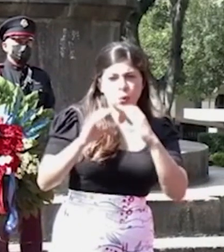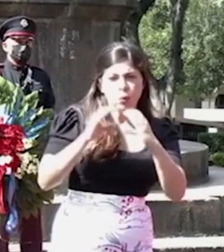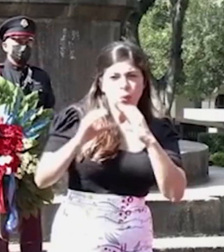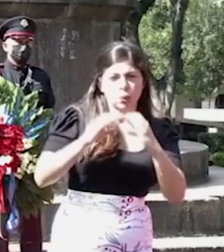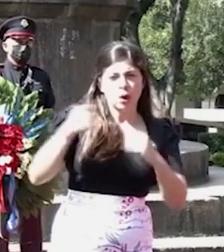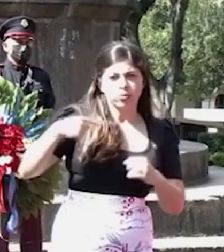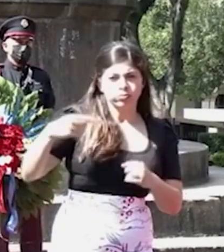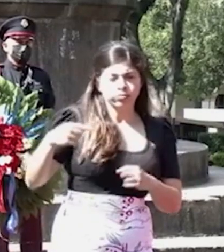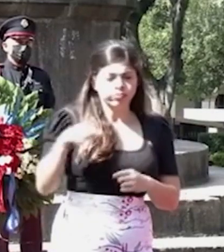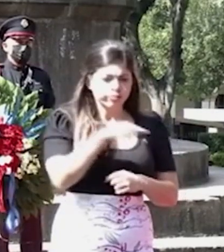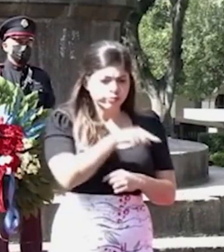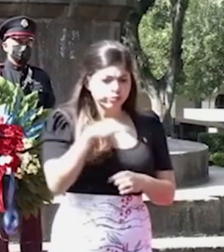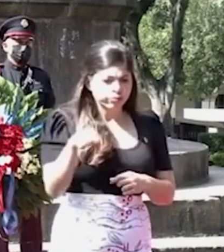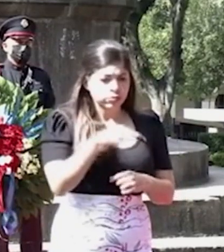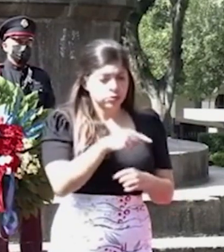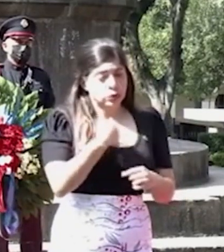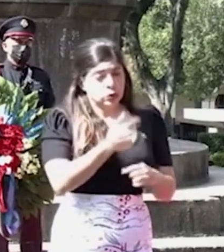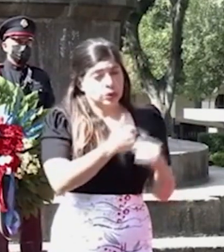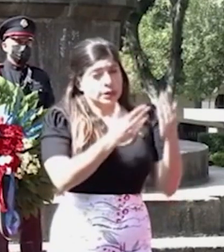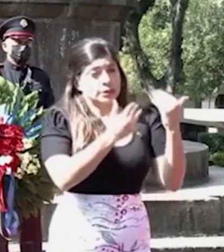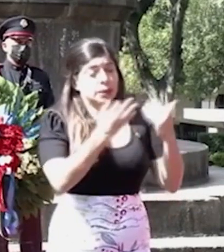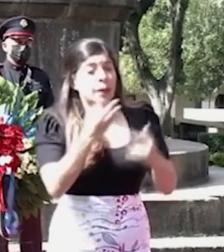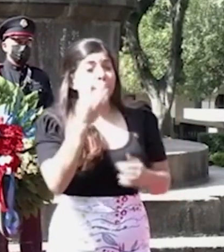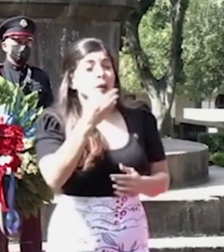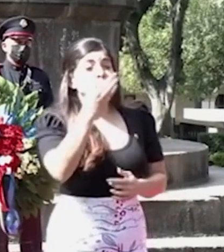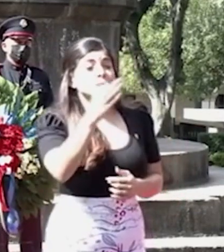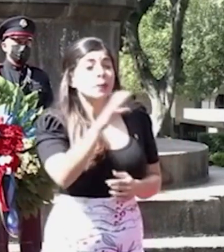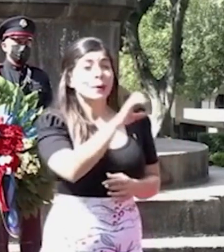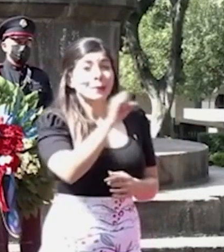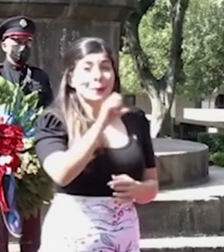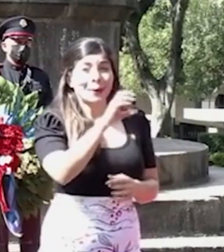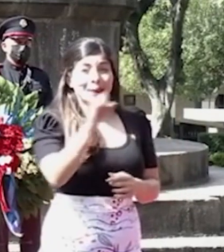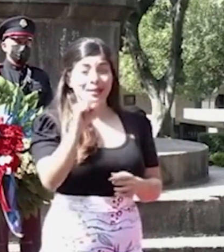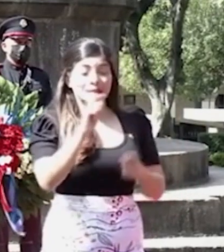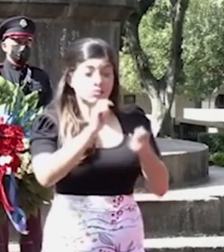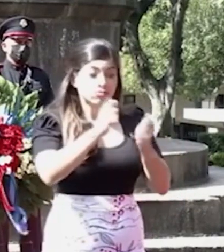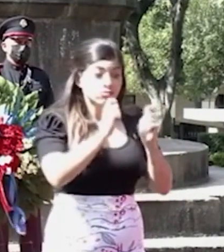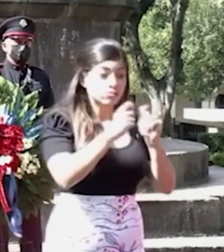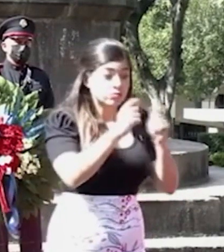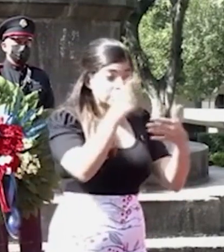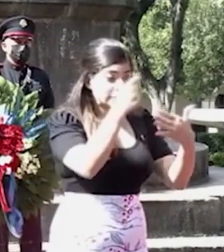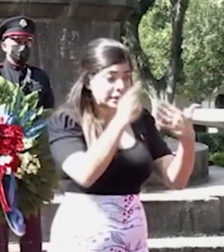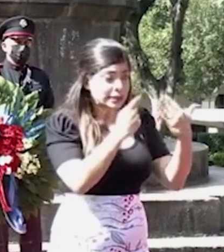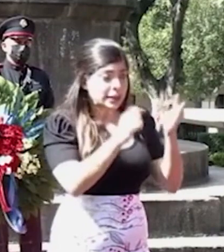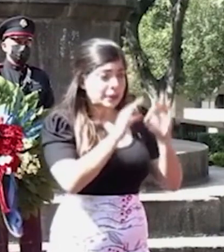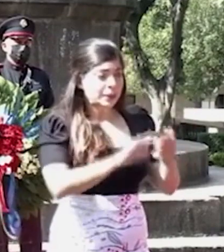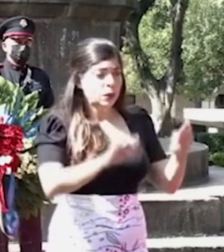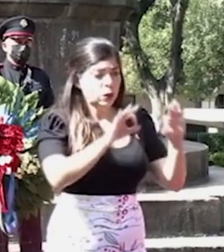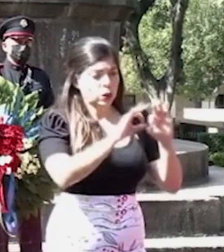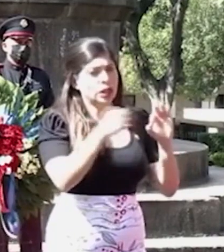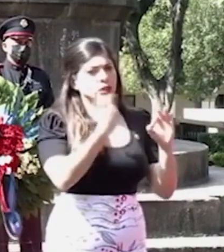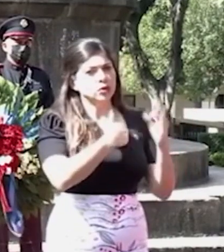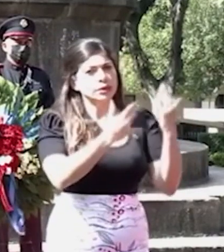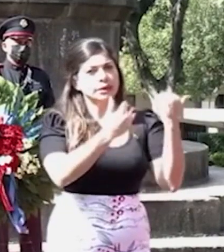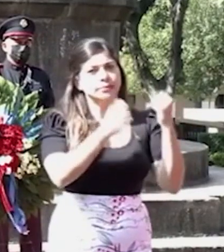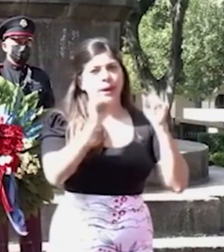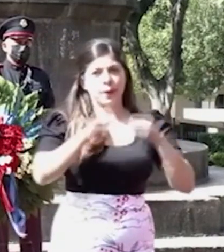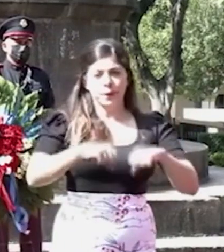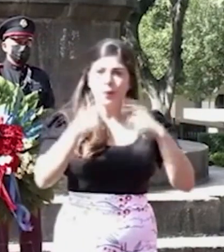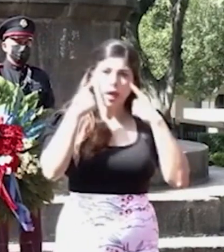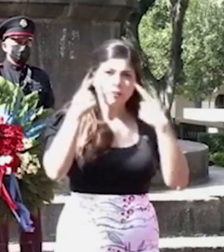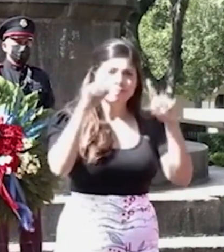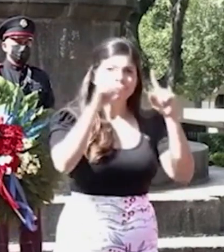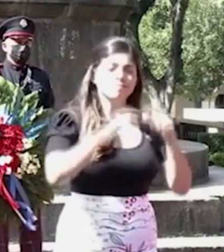Hacemos votos para que en los próximos meses esas reformas importantes puedan ser una realidad.